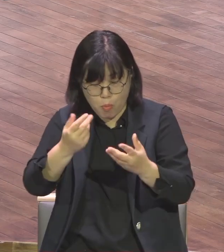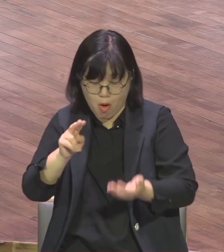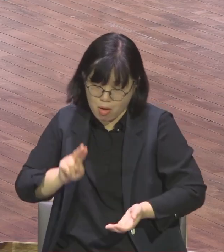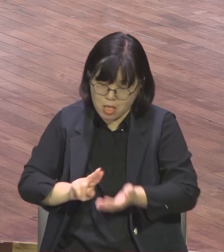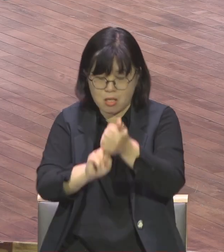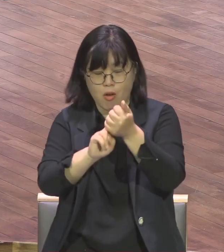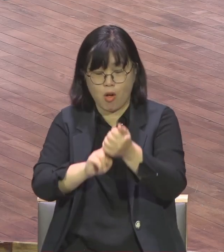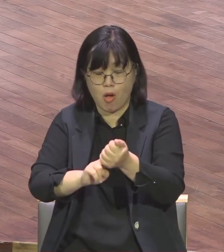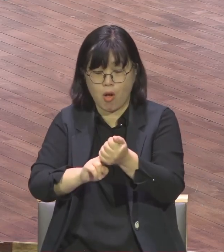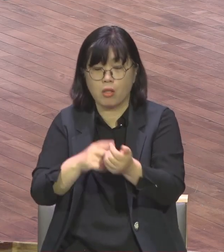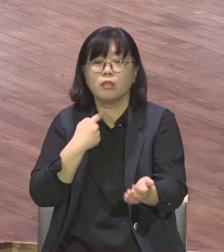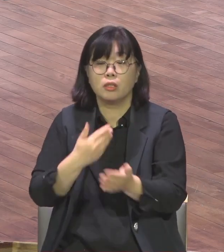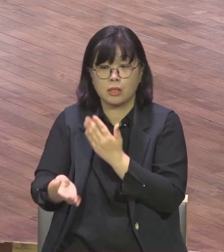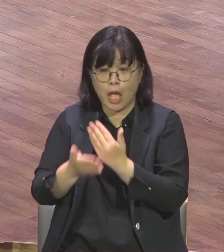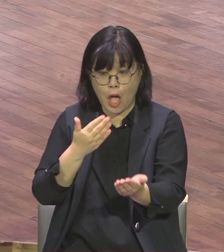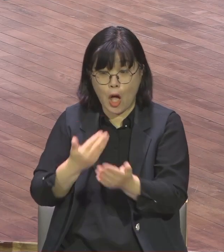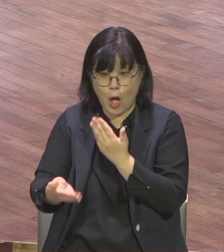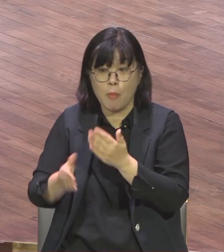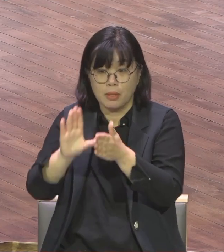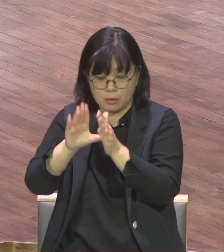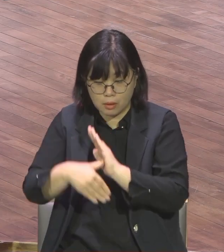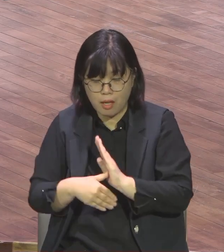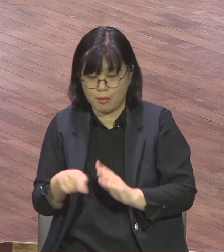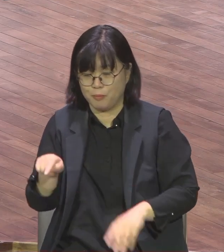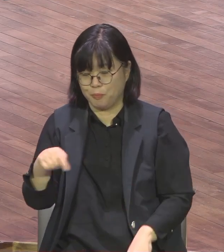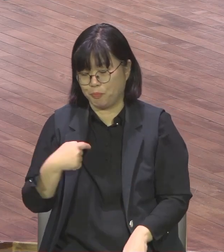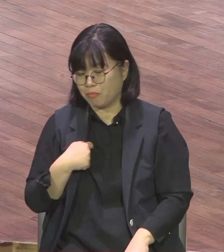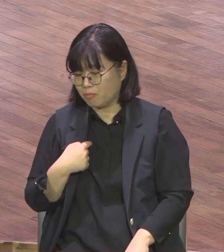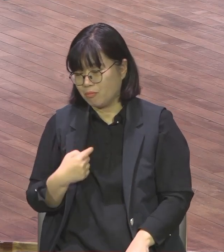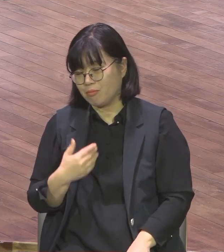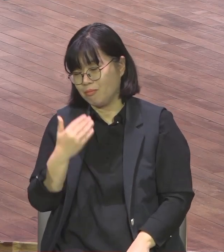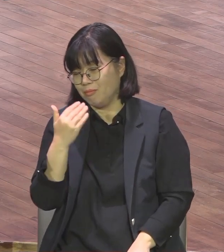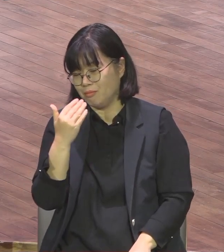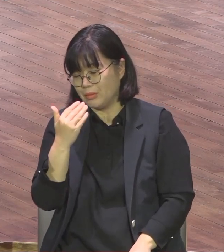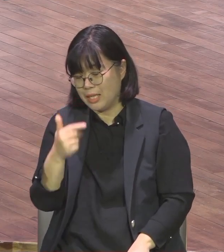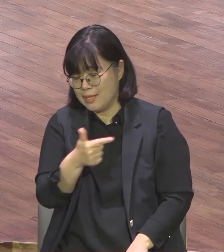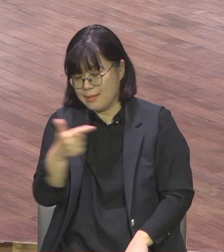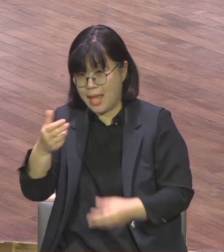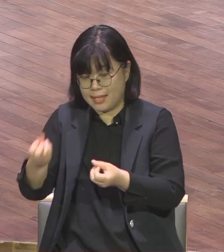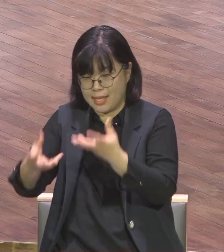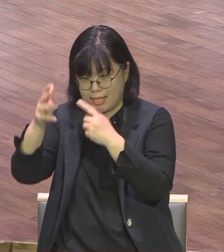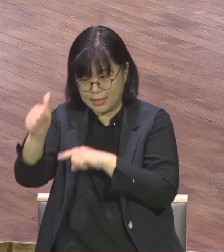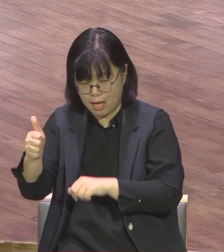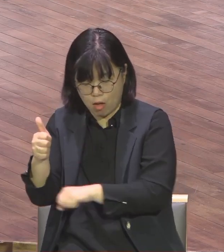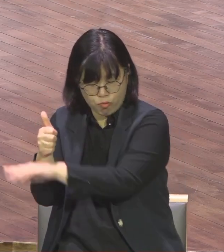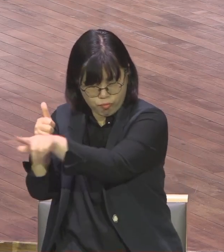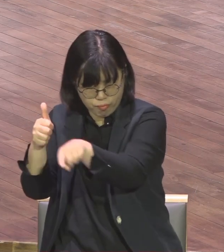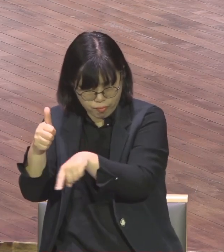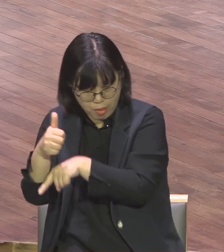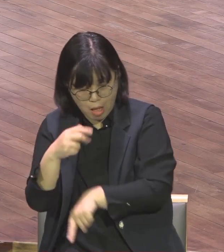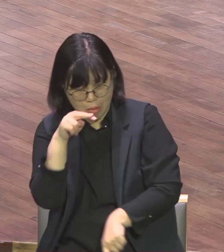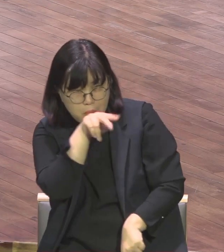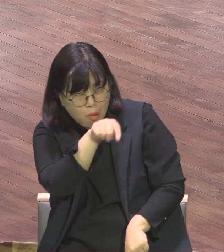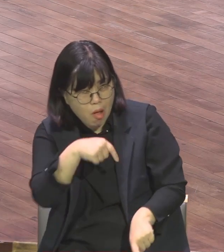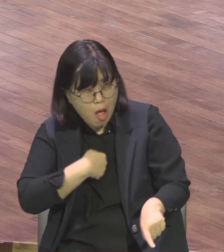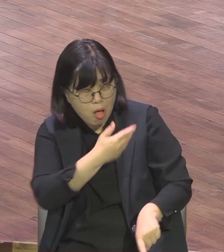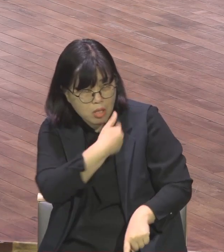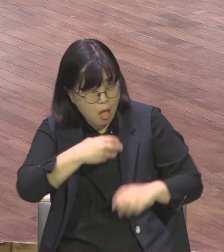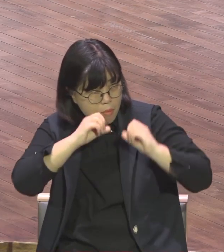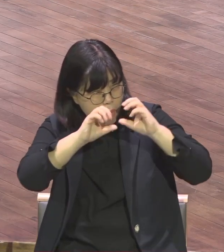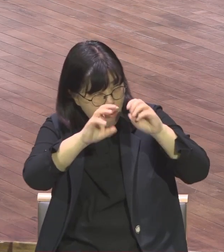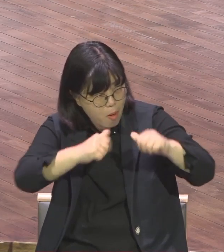무리들이 다시 사도들을 감옥에다 가두고 예수 그리스도를 전하지 못하게 했어요. 그런데 이들이